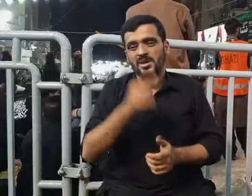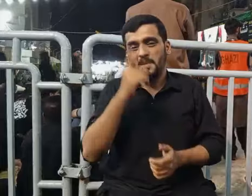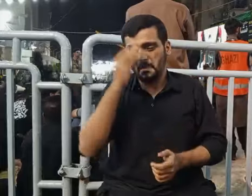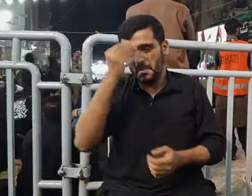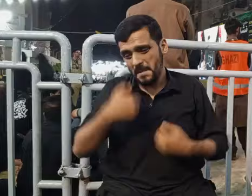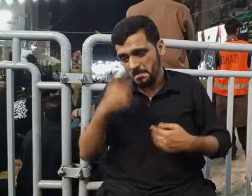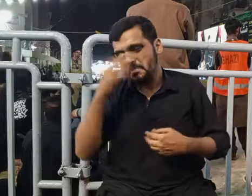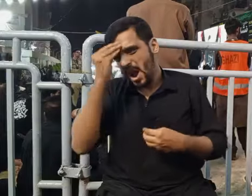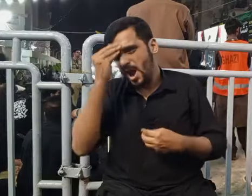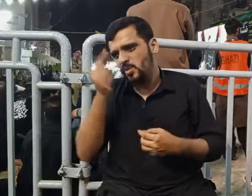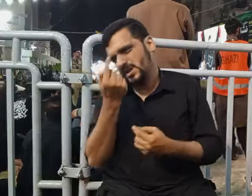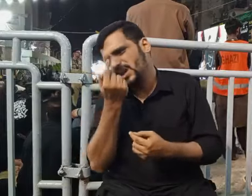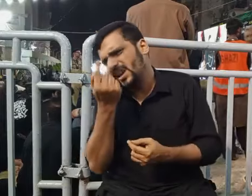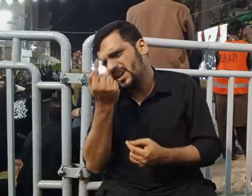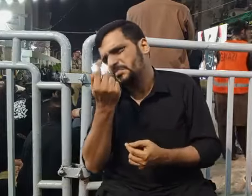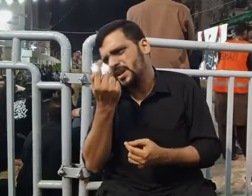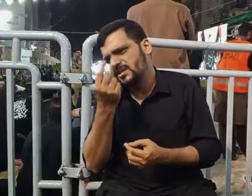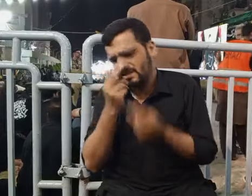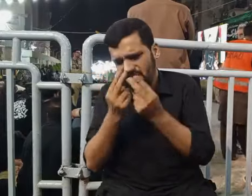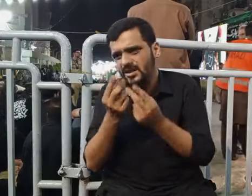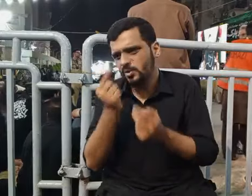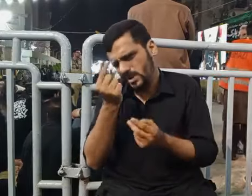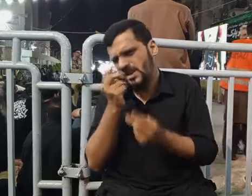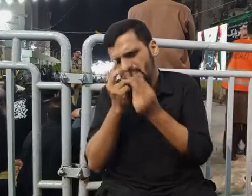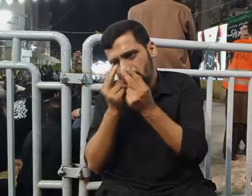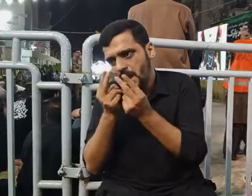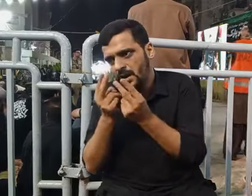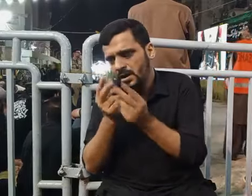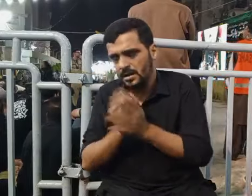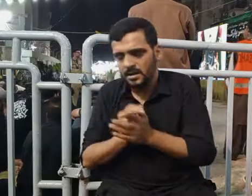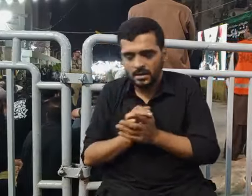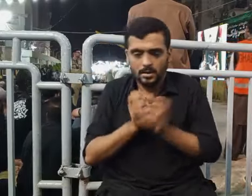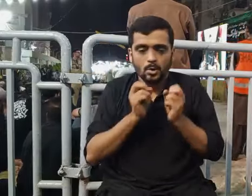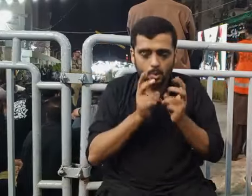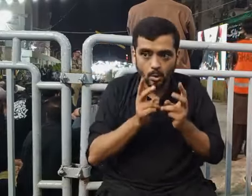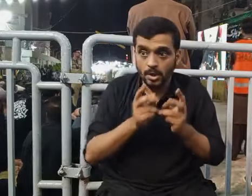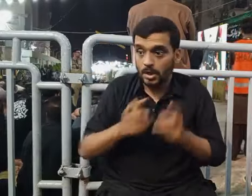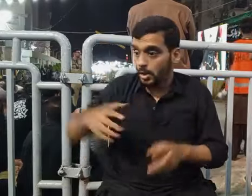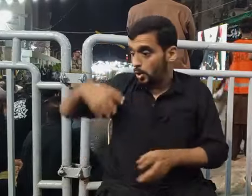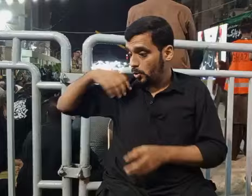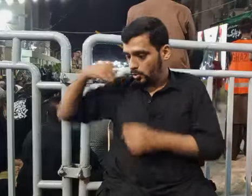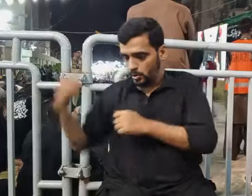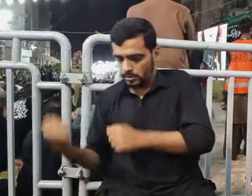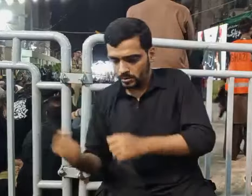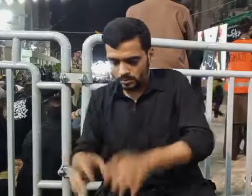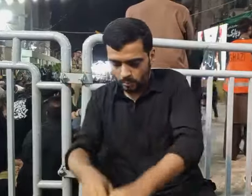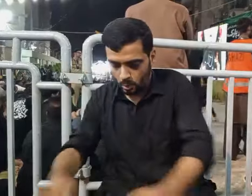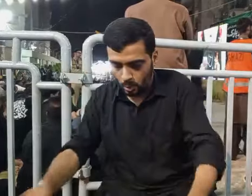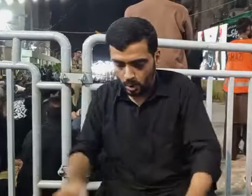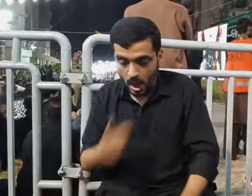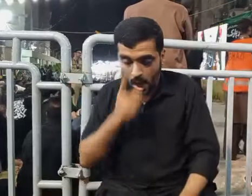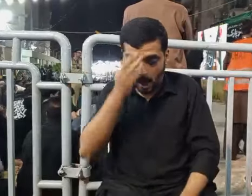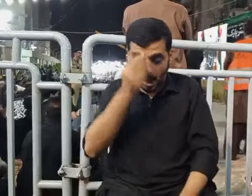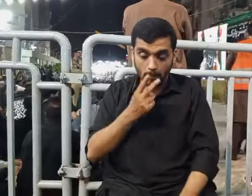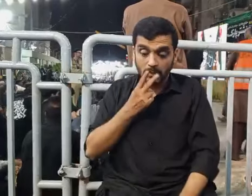آئے۔ جیسے ہی ماں نے دیکھا کربلا کی عجب مائیں ہے، اپنے ہاتھوں کو قاسم کے